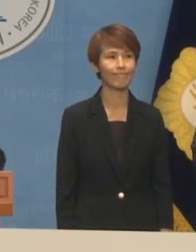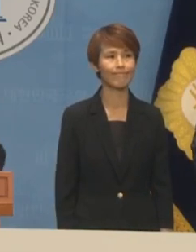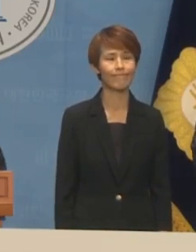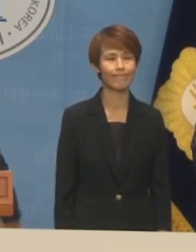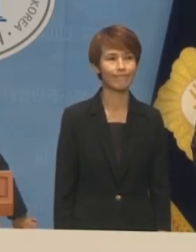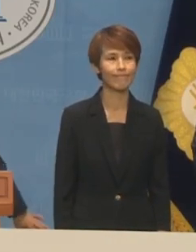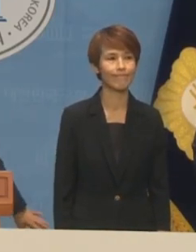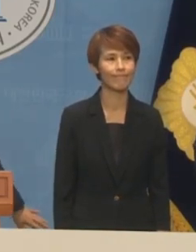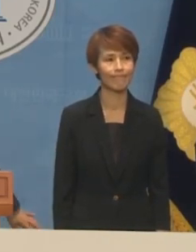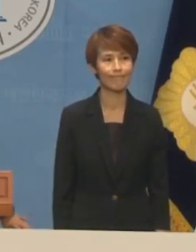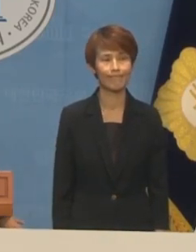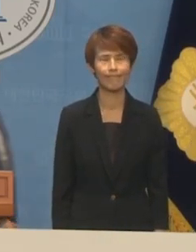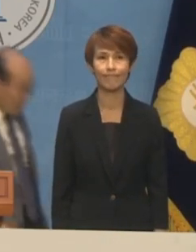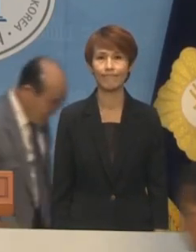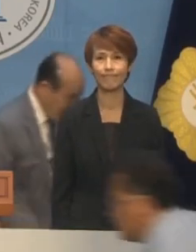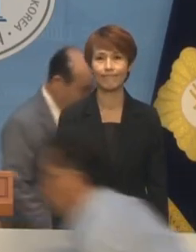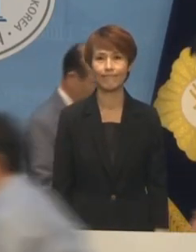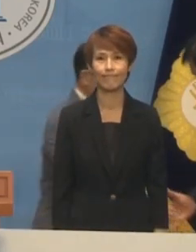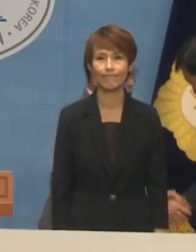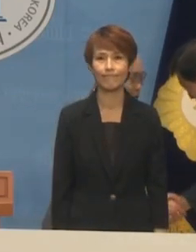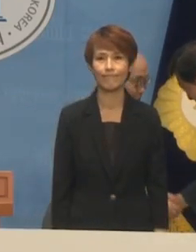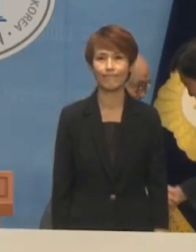이렇게, 예.